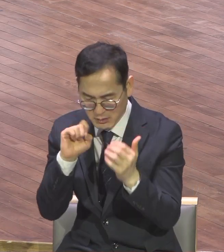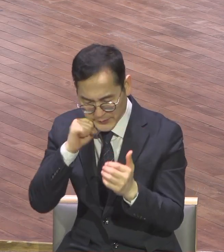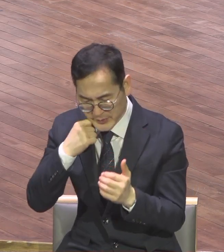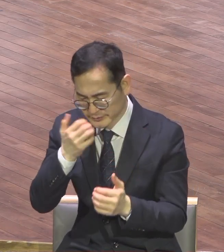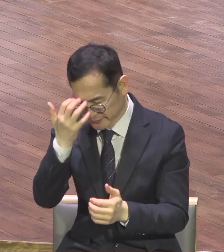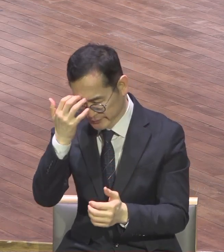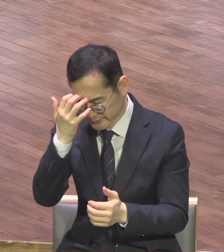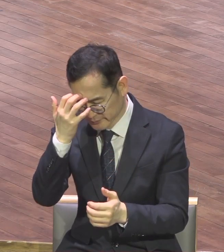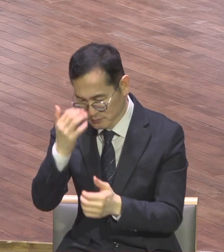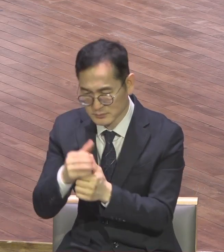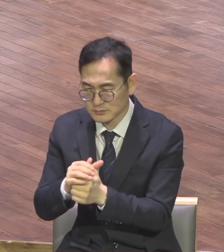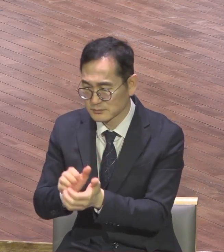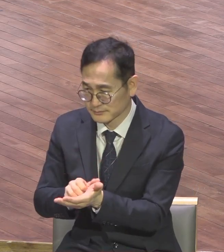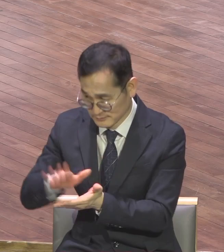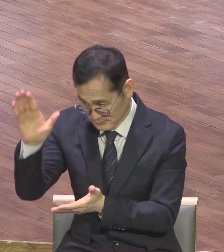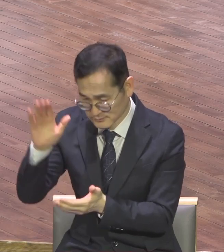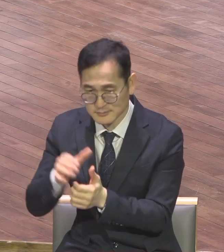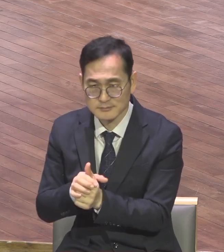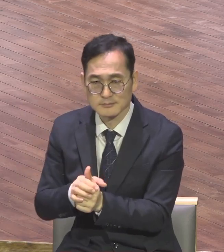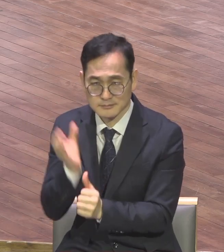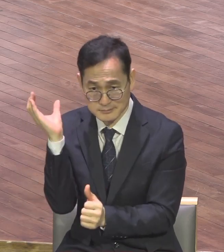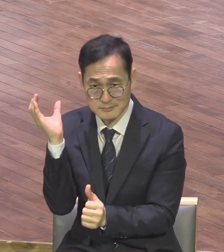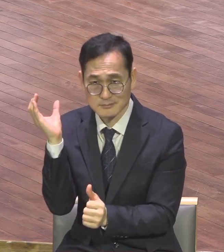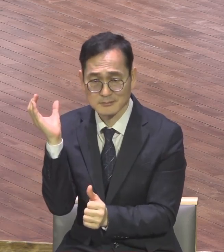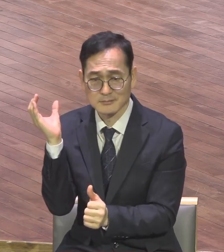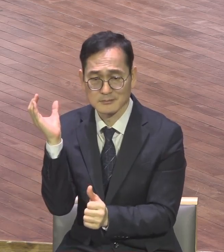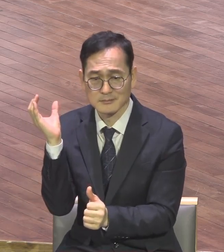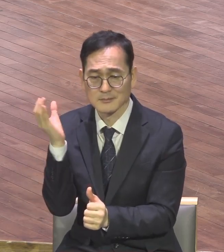해방시켜 주야 행복한 거지.